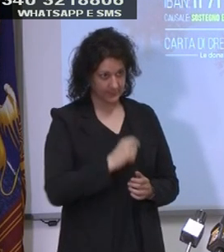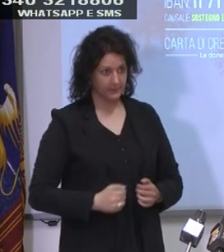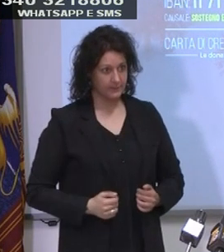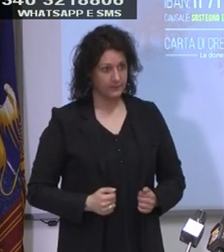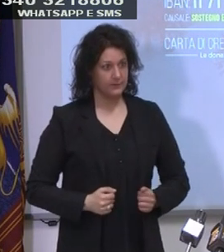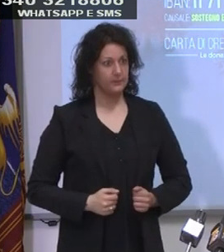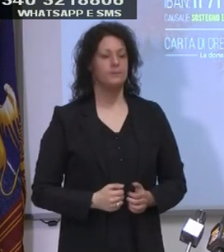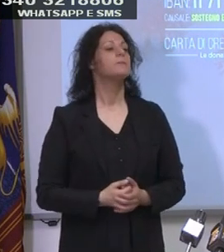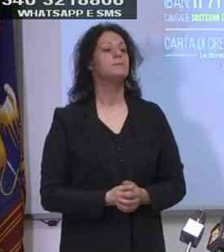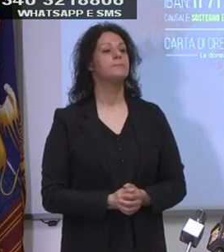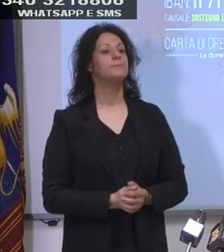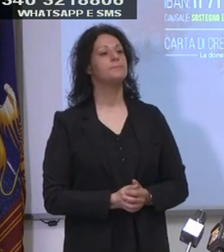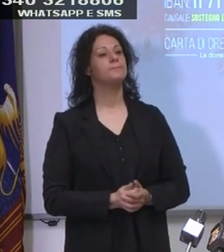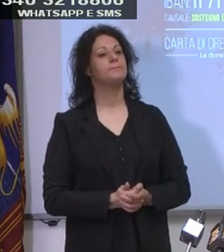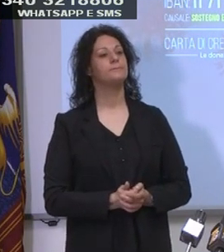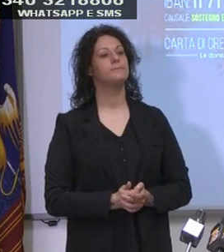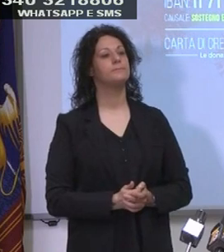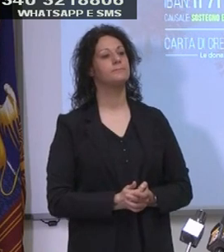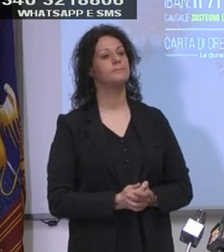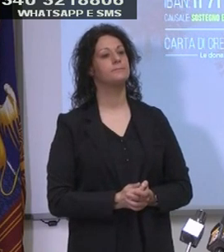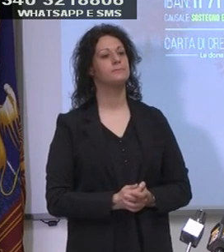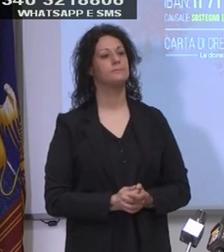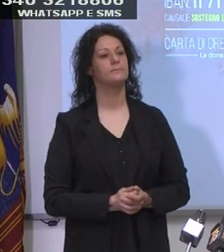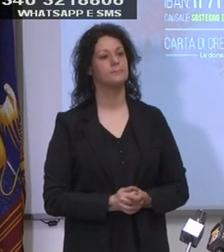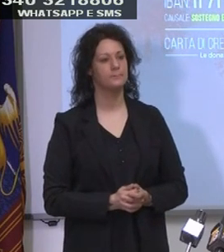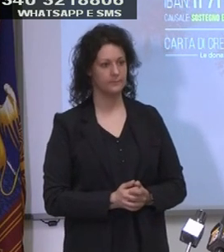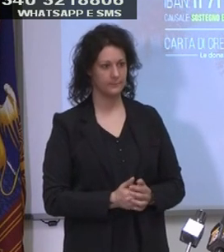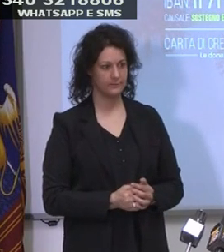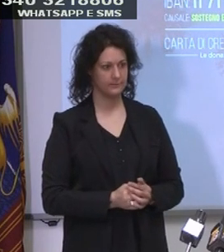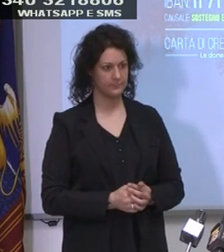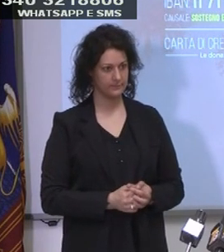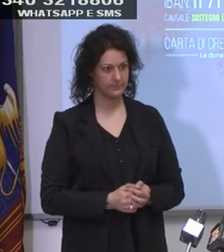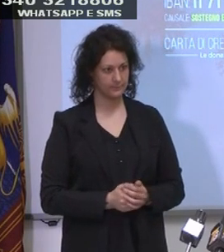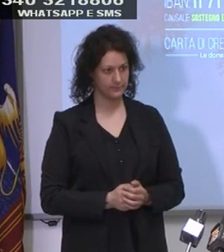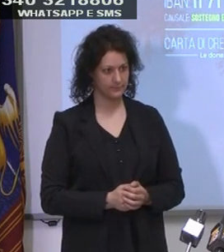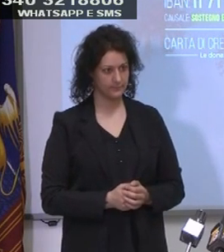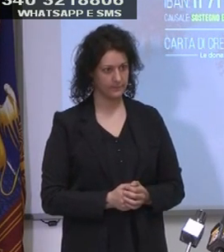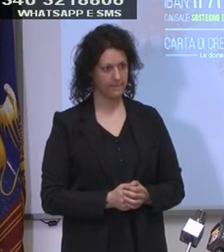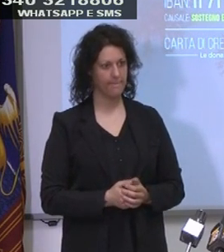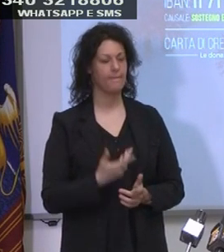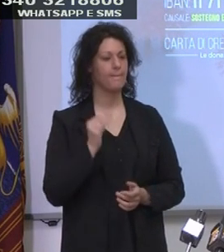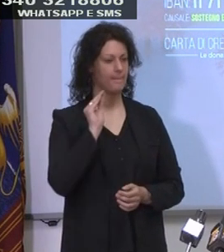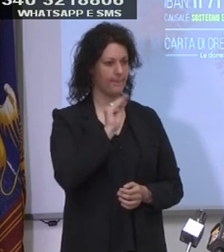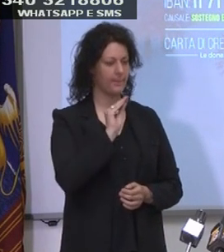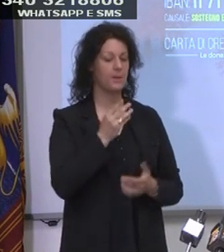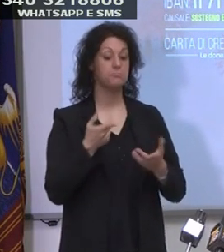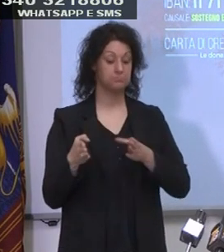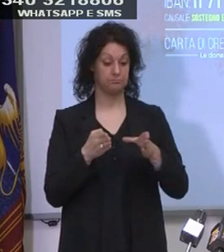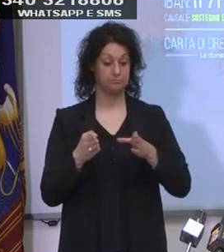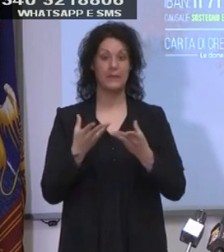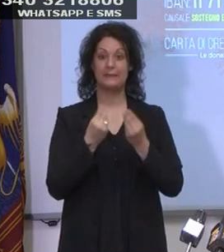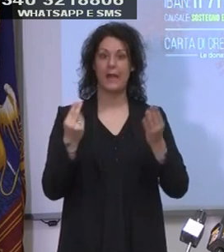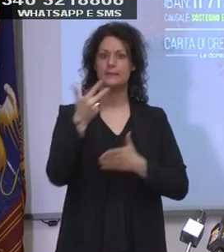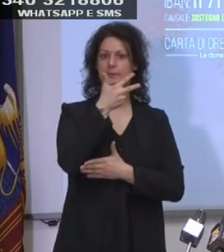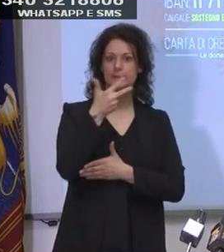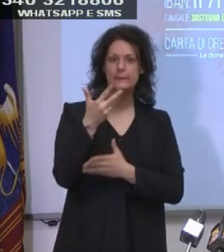Ferma, si sente anche da sì, distante. Perfetto, va bene, allora faccio anche senza. Solo una precisazione, Presidente. Allora, in questi giorni molti ristoratori, molti baristi,